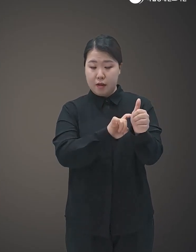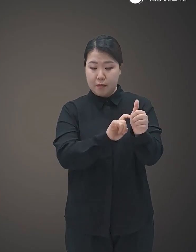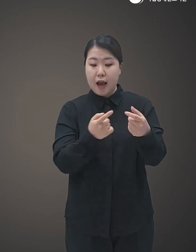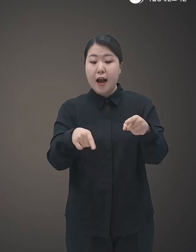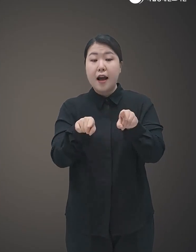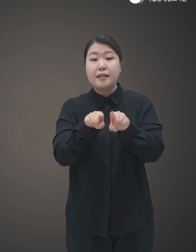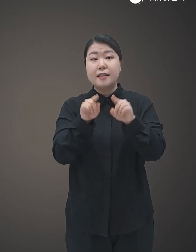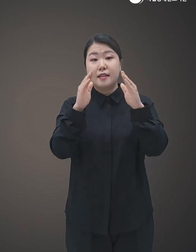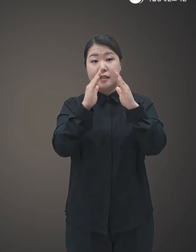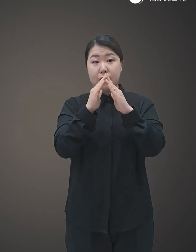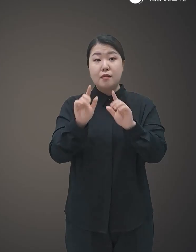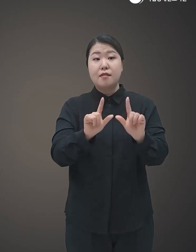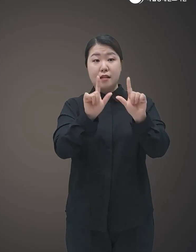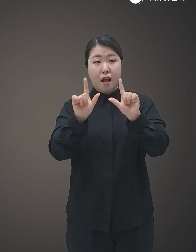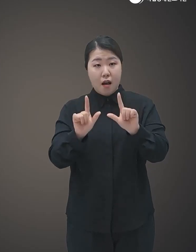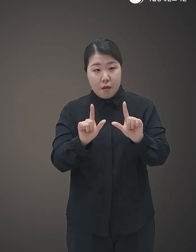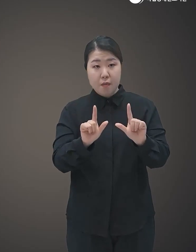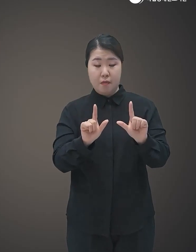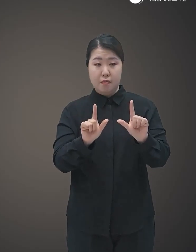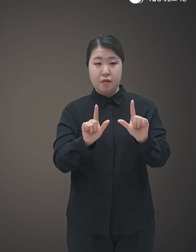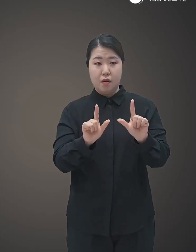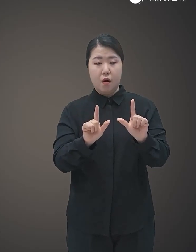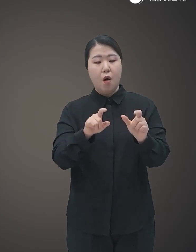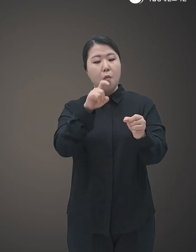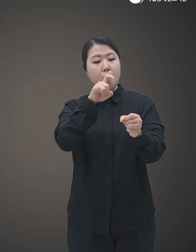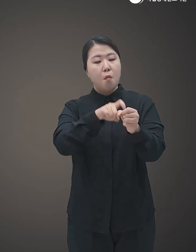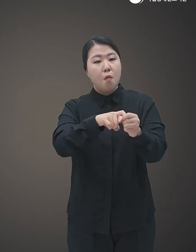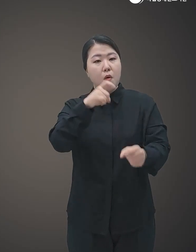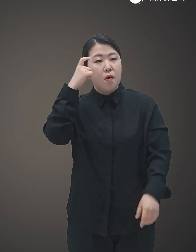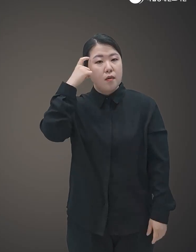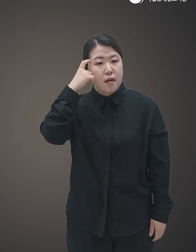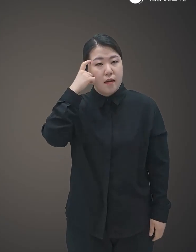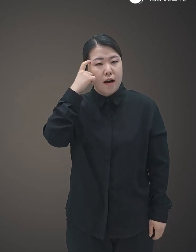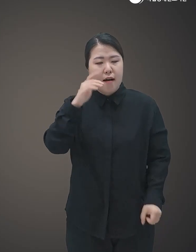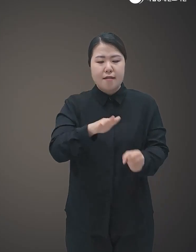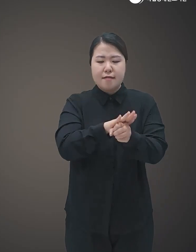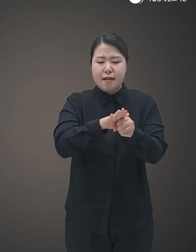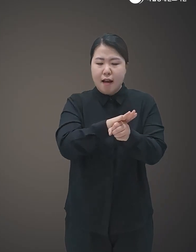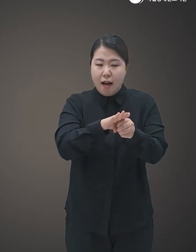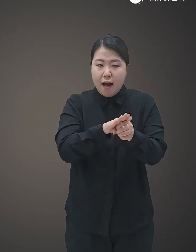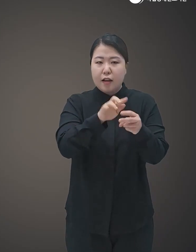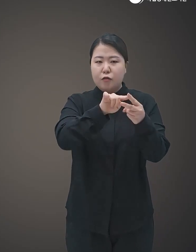것만으로도 삶의 목적의식과 애정과 보살핌에 몰두하게 되어요.